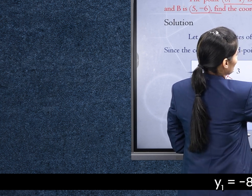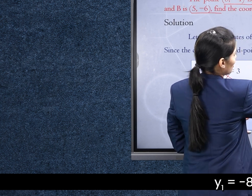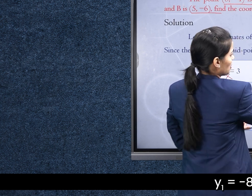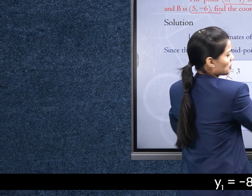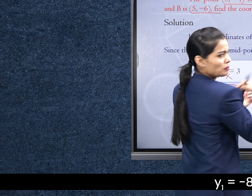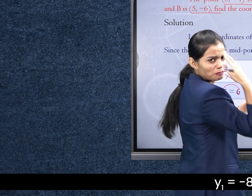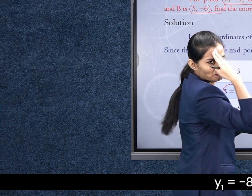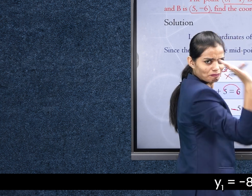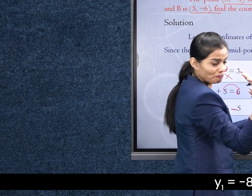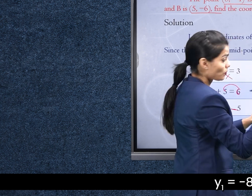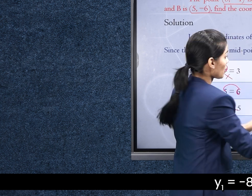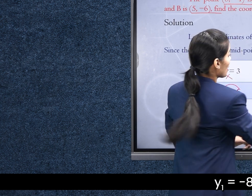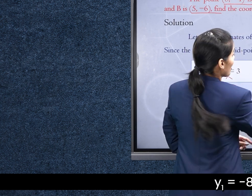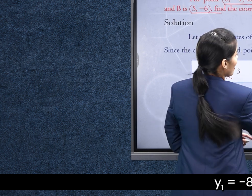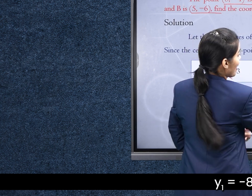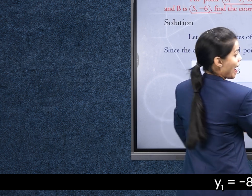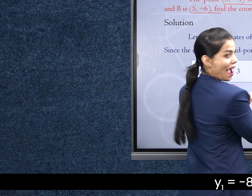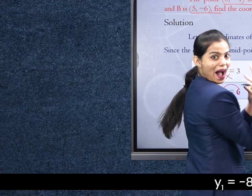y1 ಇಸ್ ಈಕ್ವಲ್ ಟು ಮೈನಸ್ 8 ಪ್ಲಸ್ 6.